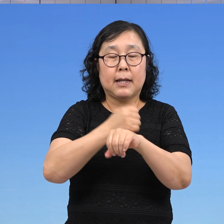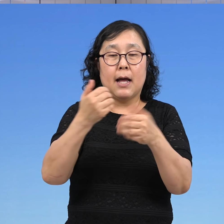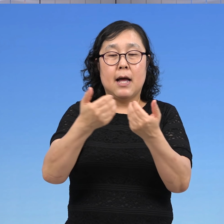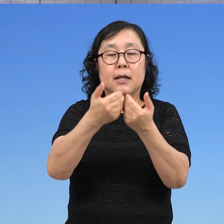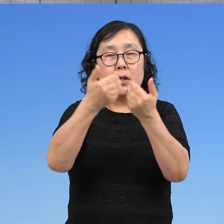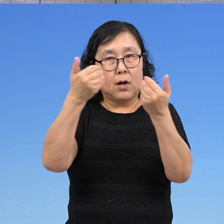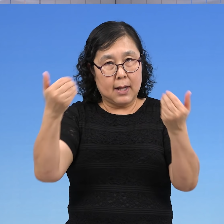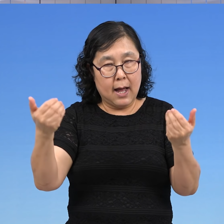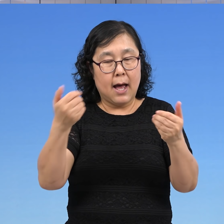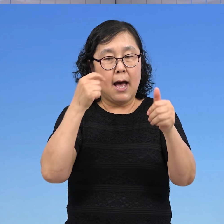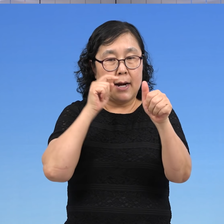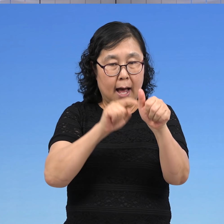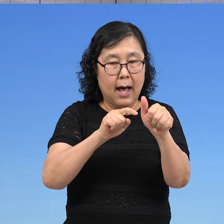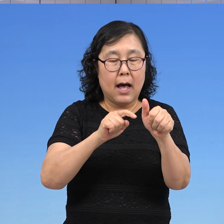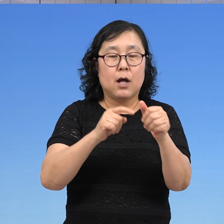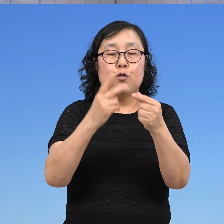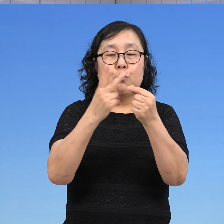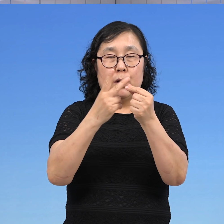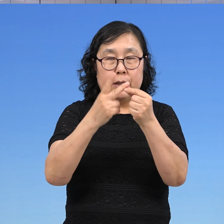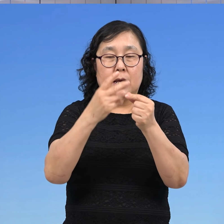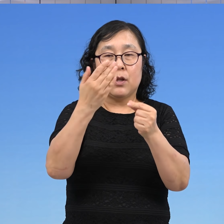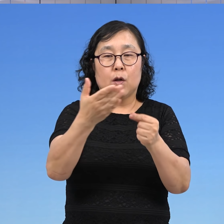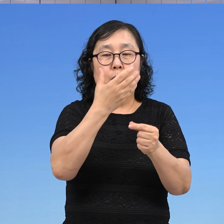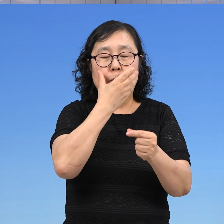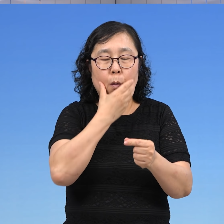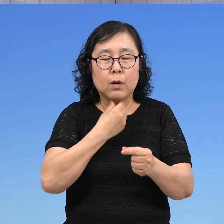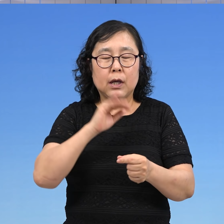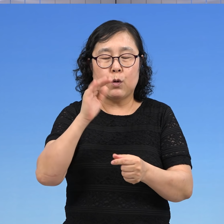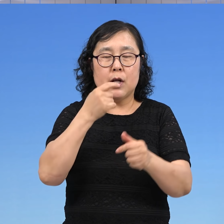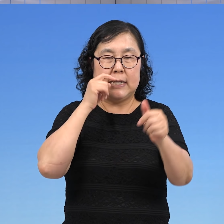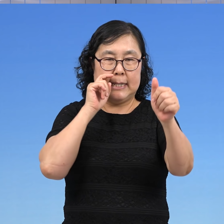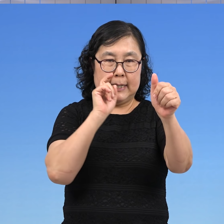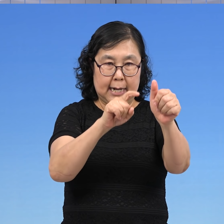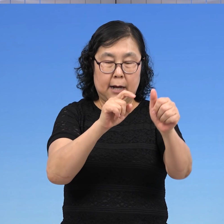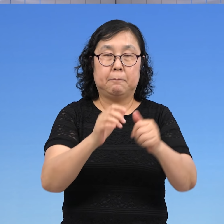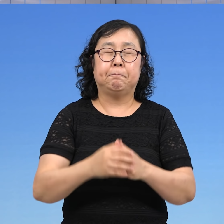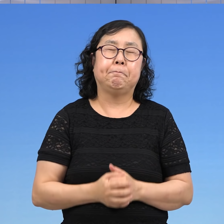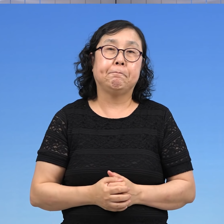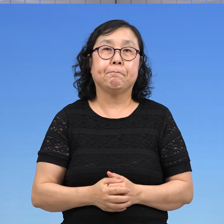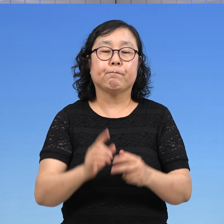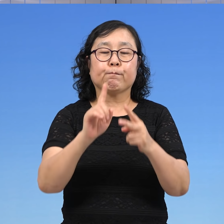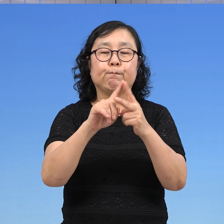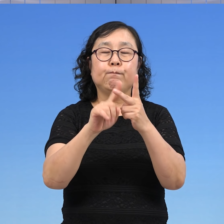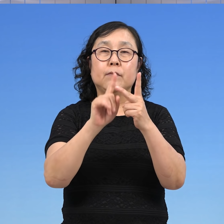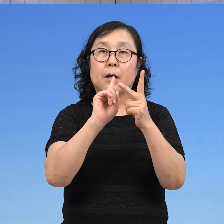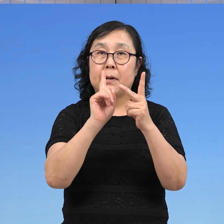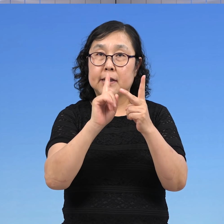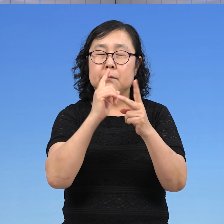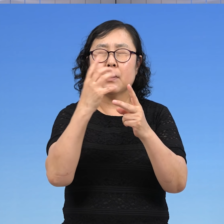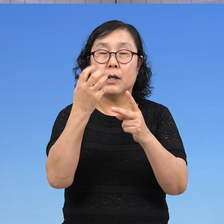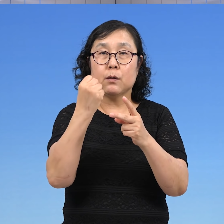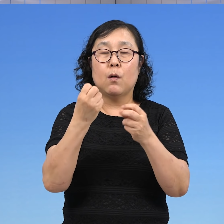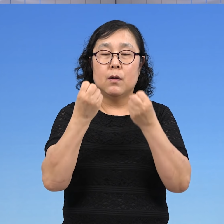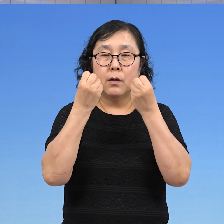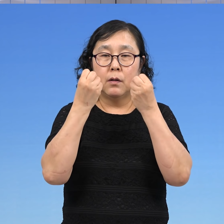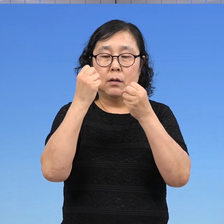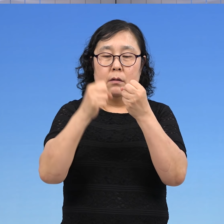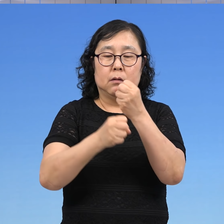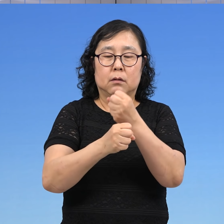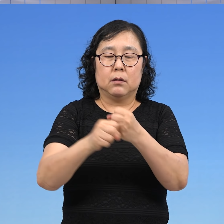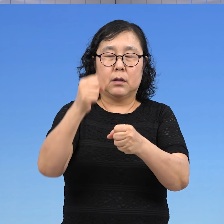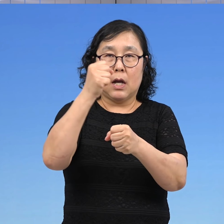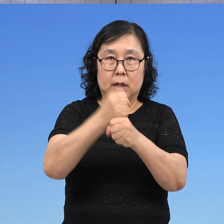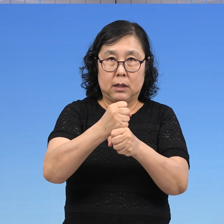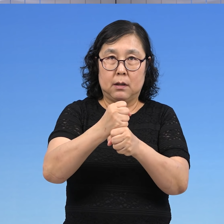했습니다 떠나라 너는 복이 될지라 저는 이 말씀 들어가지고 이제 창립 18주년